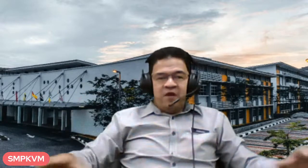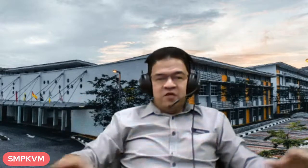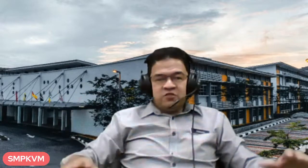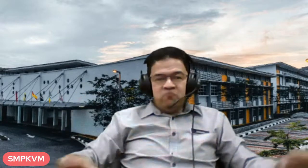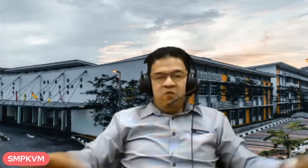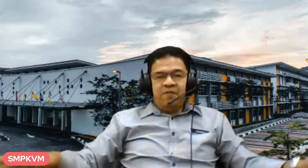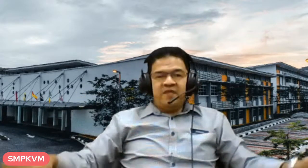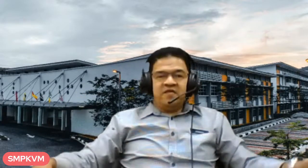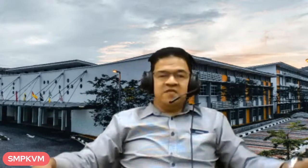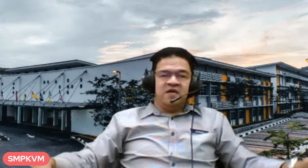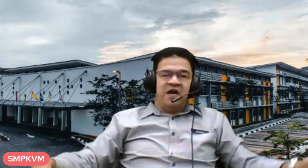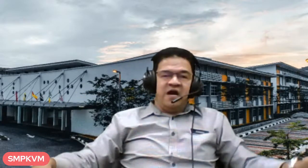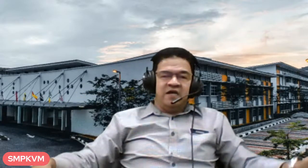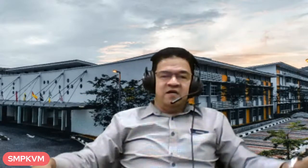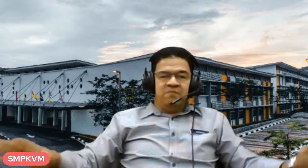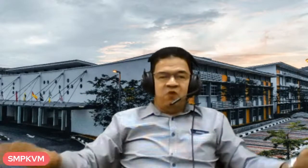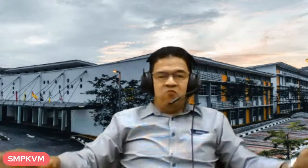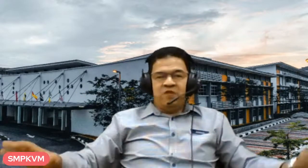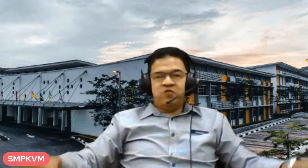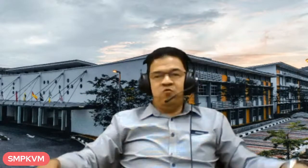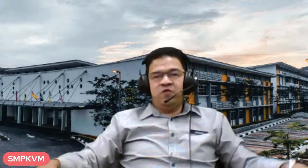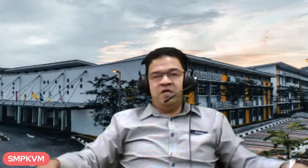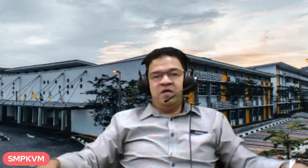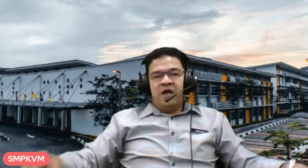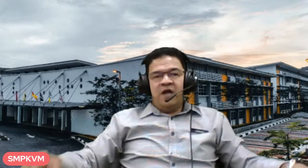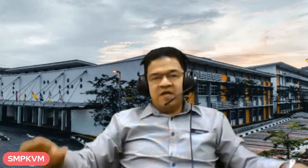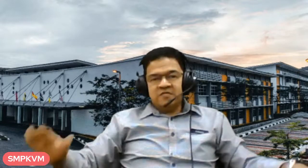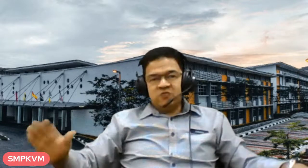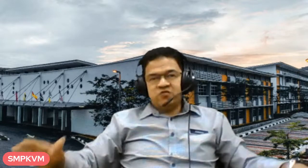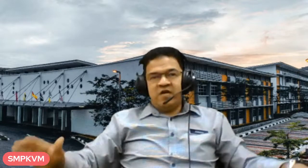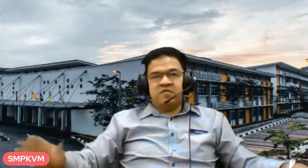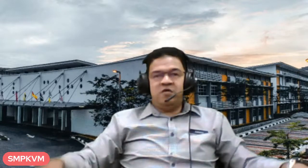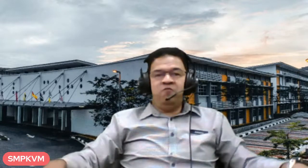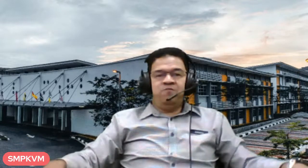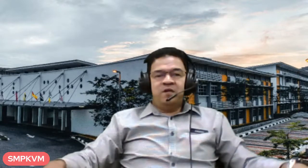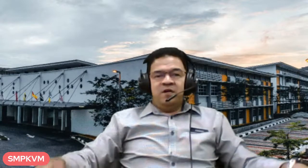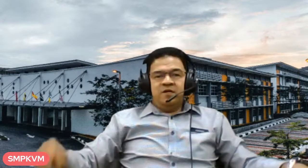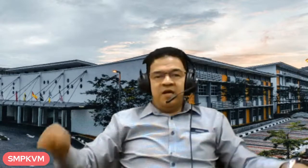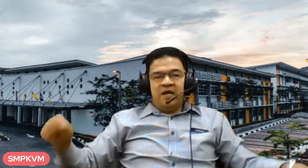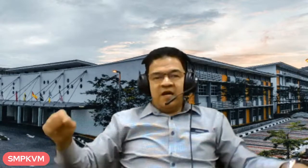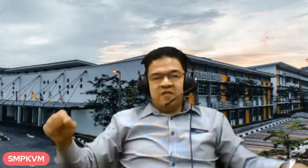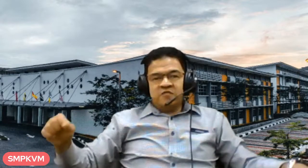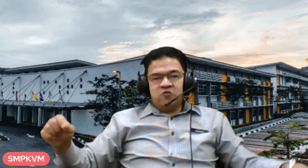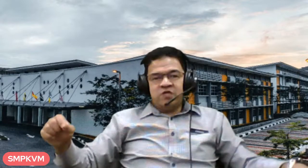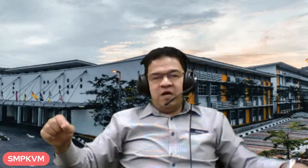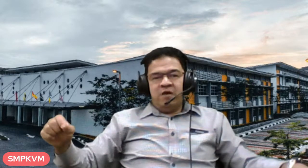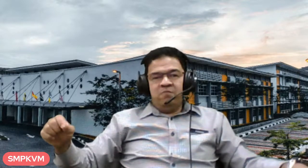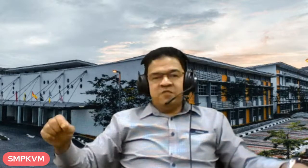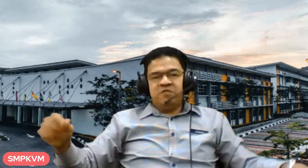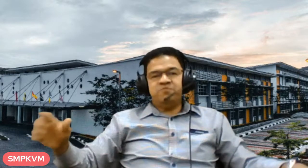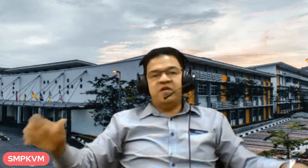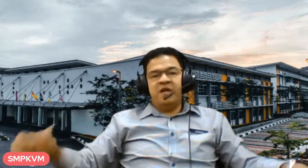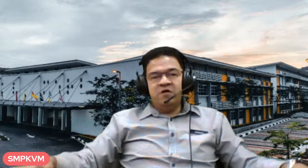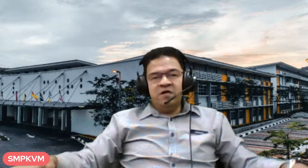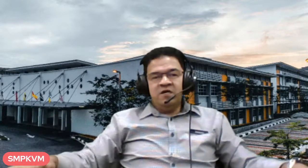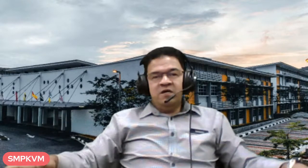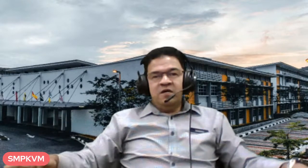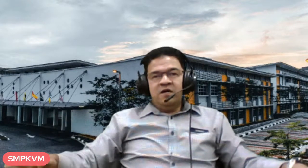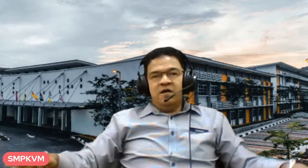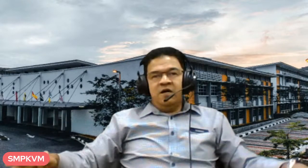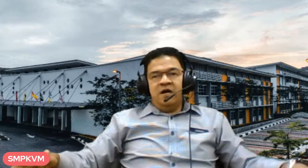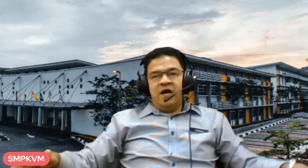supaya semua pajak kita yang ada yang baru masuk nih akan terus aktif dan akan terus mencipta